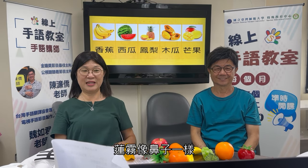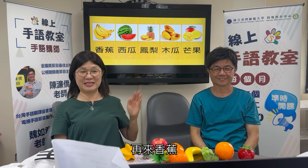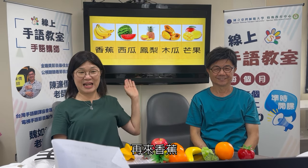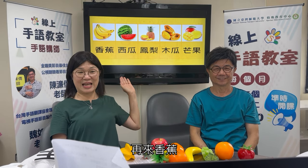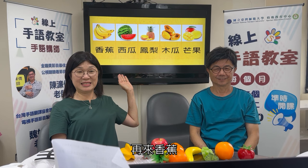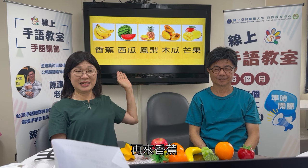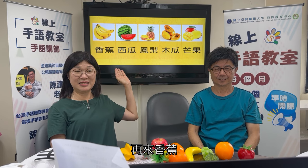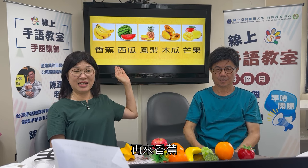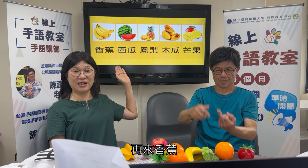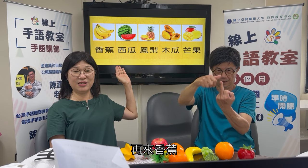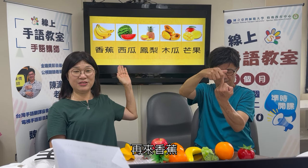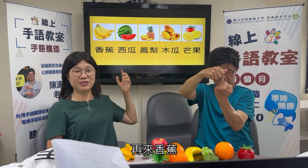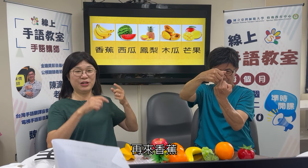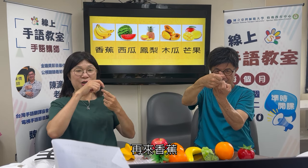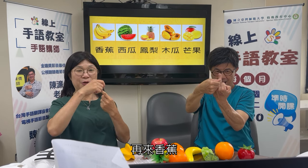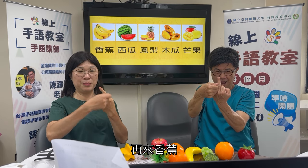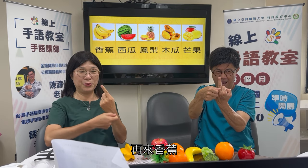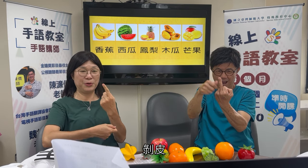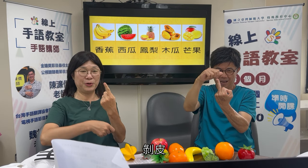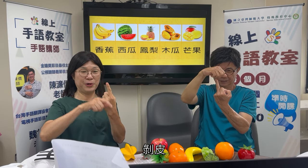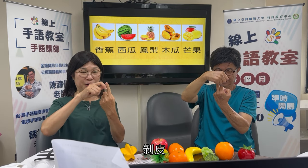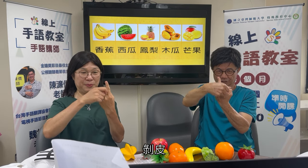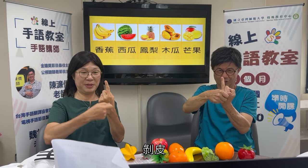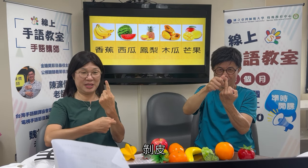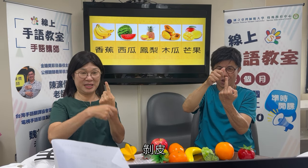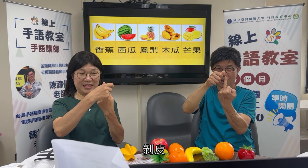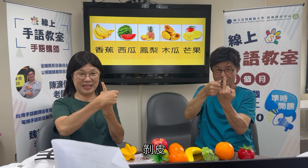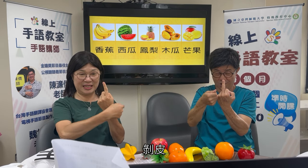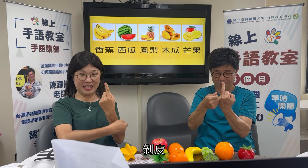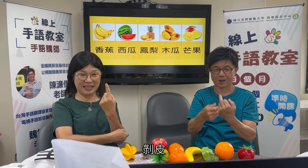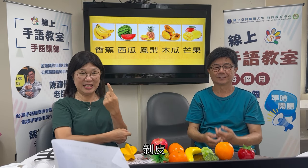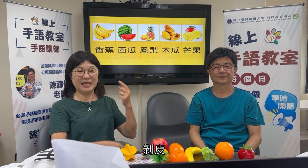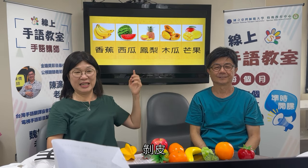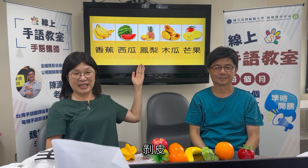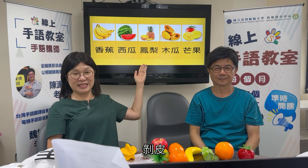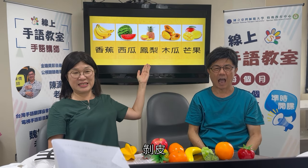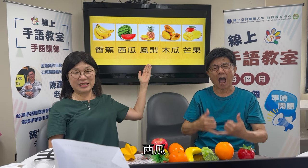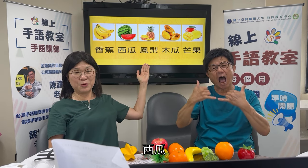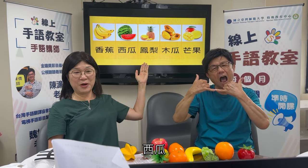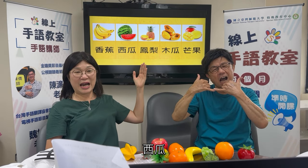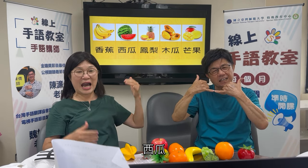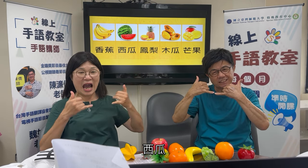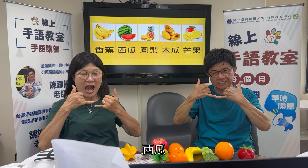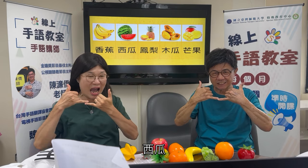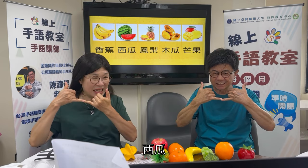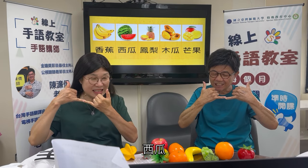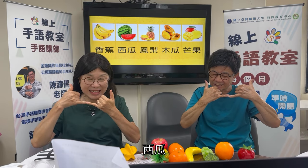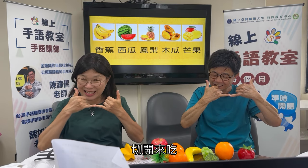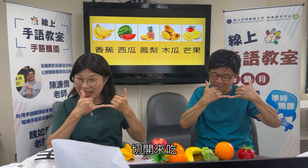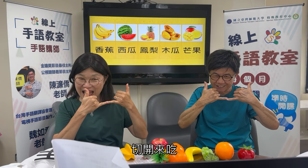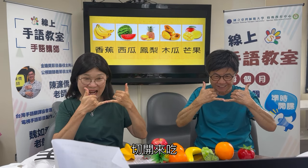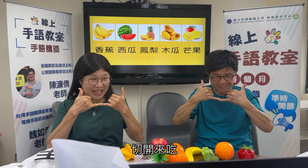再来香蕉剥皮，西瓜切开来